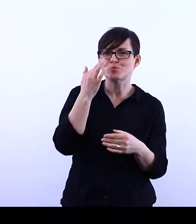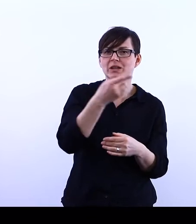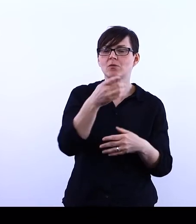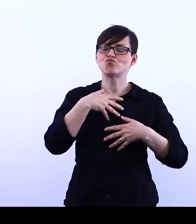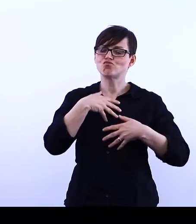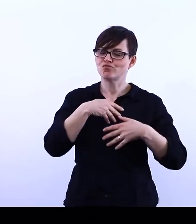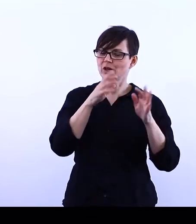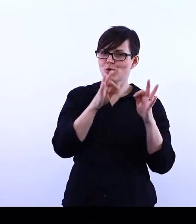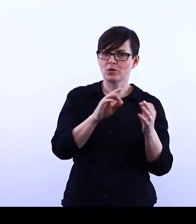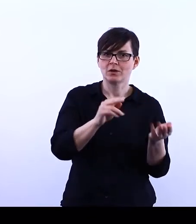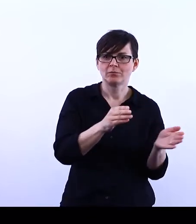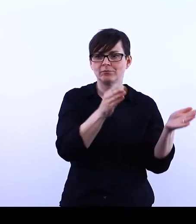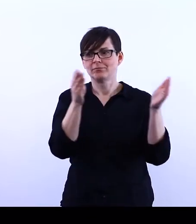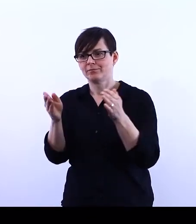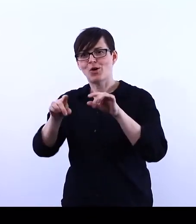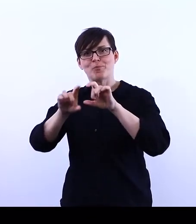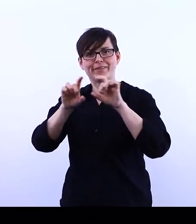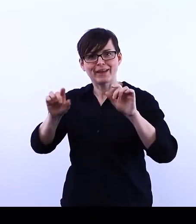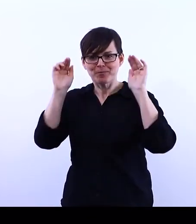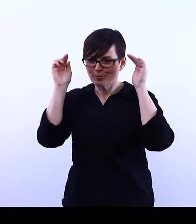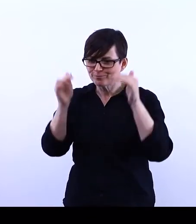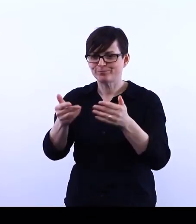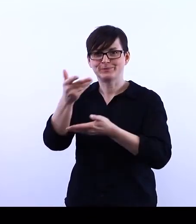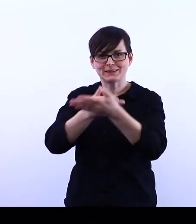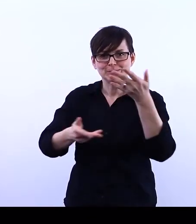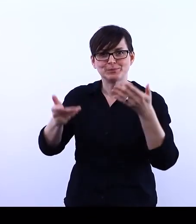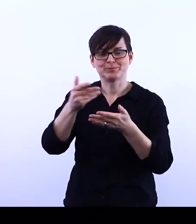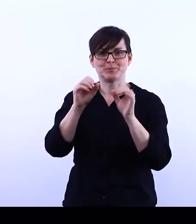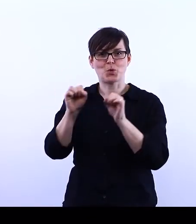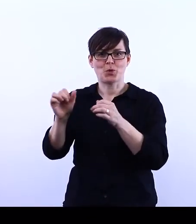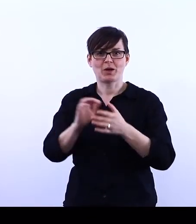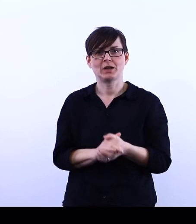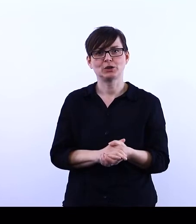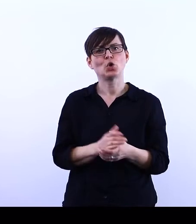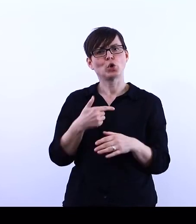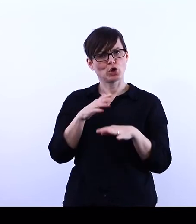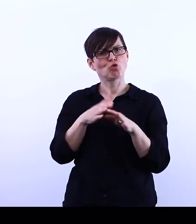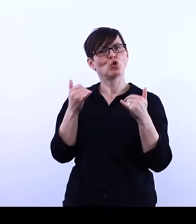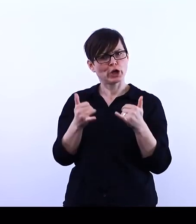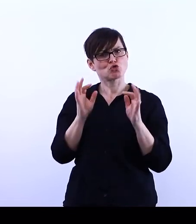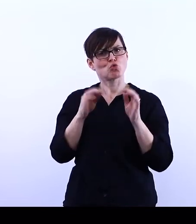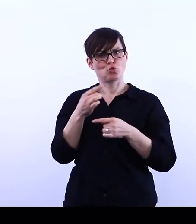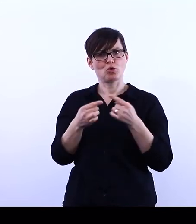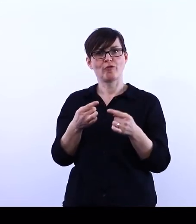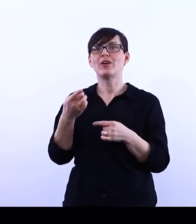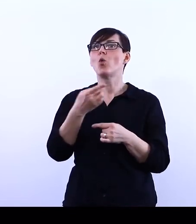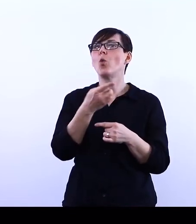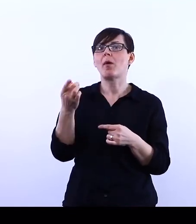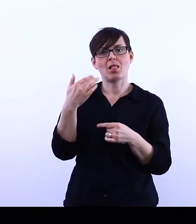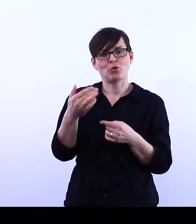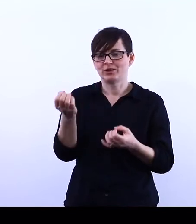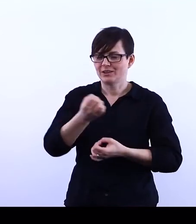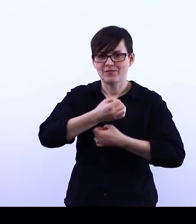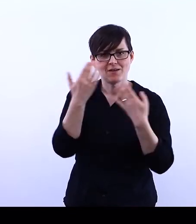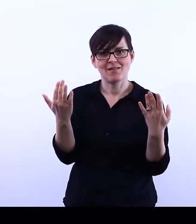dass wir dann wieder thematisch auch diskutieren können. Und ich habe da das Gefühl, dass wir da eigentlich an einem ganz guten Punkt sind, noch nicht überall, dass wir aber auch